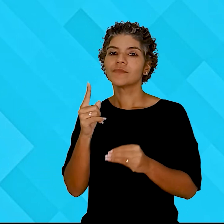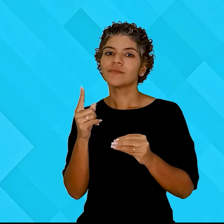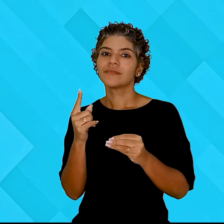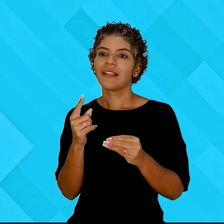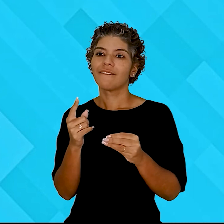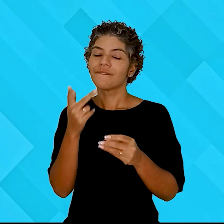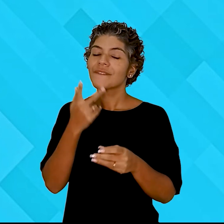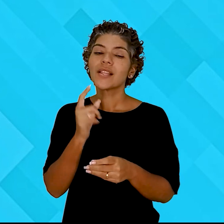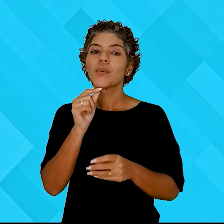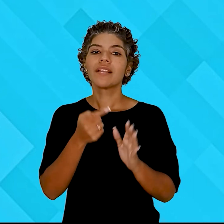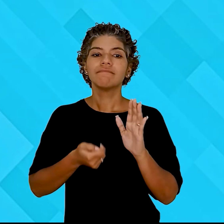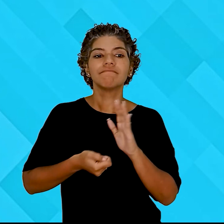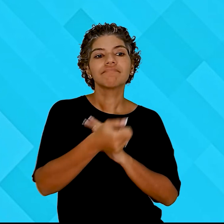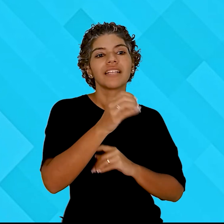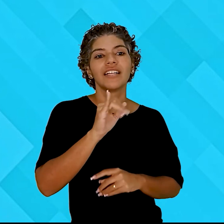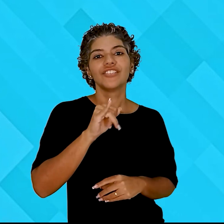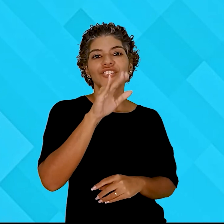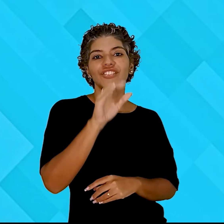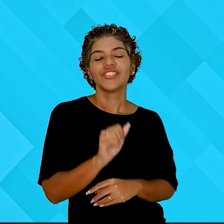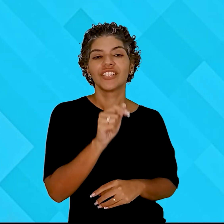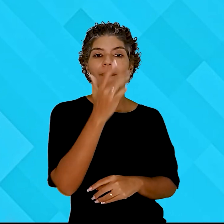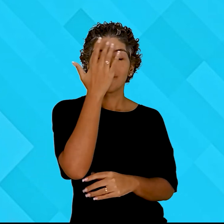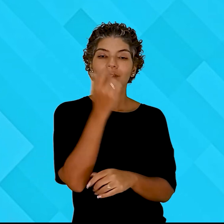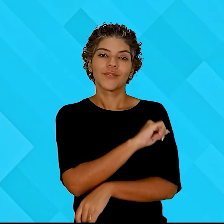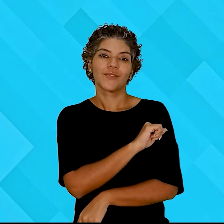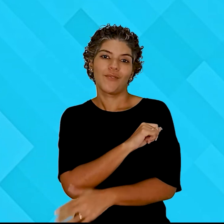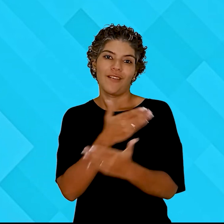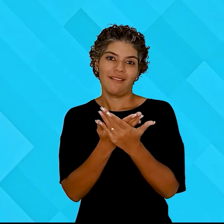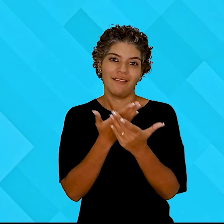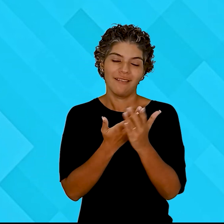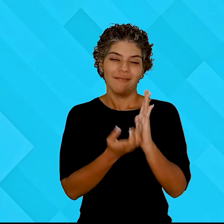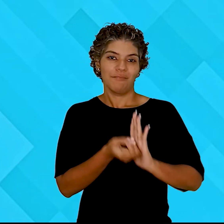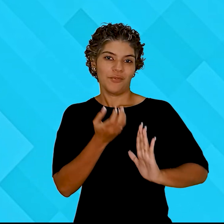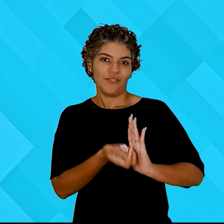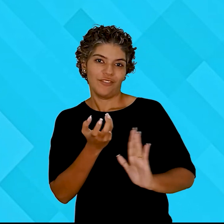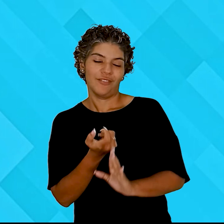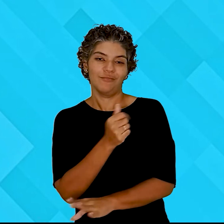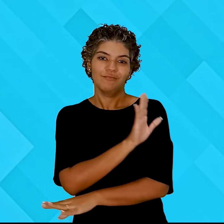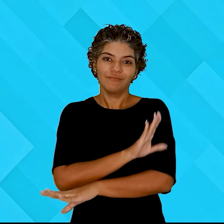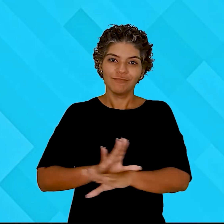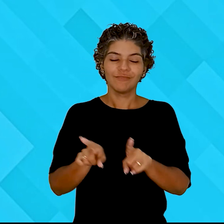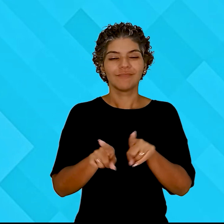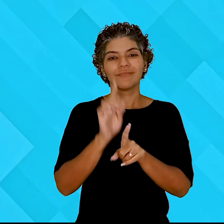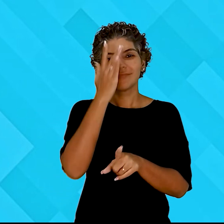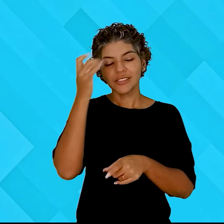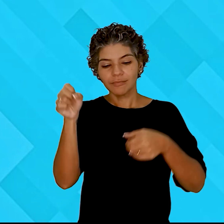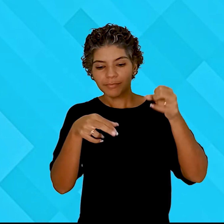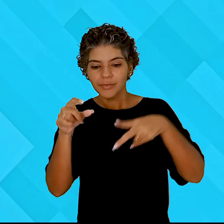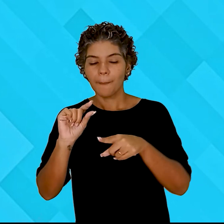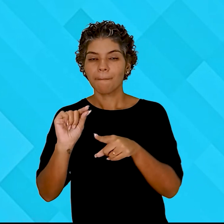para estudantes de produção cultural e para pessoas que estão ingressando recentemente, mais recentemente nesse campo. A primeira